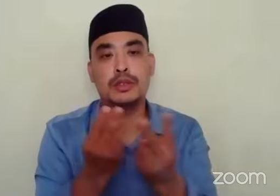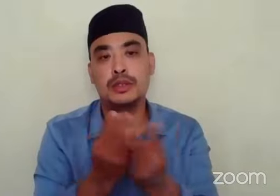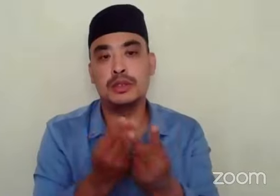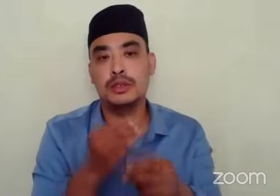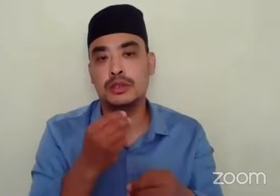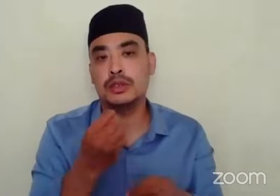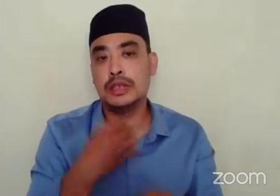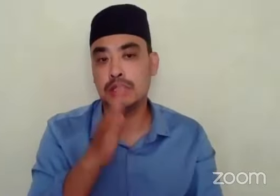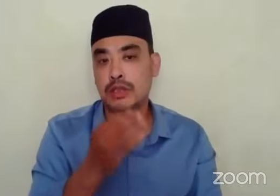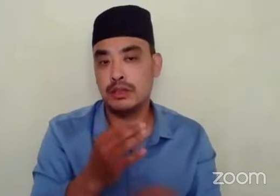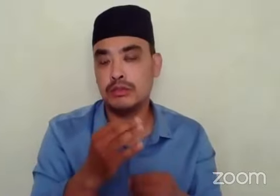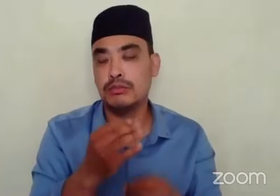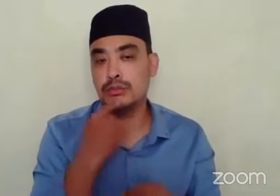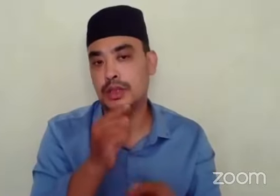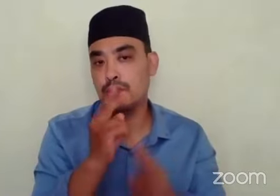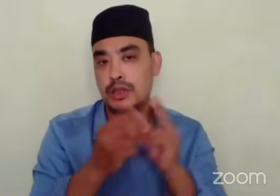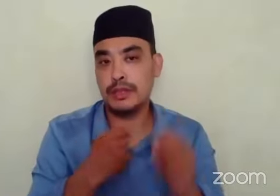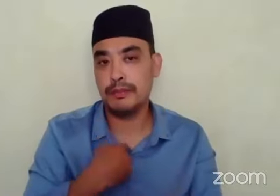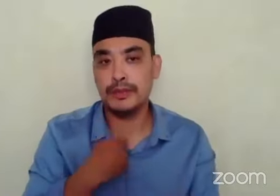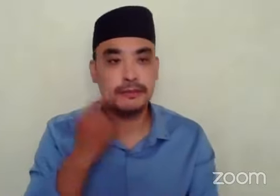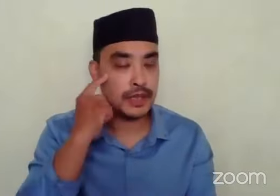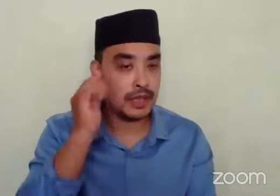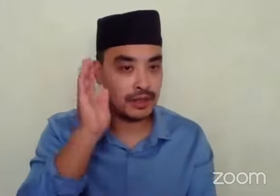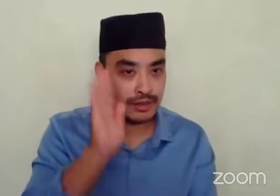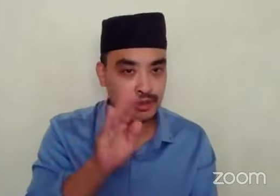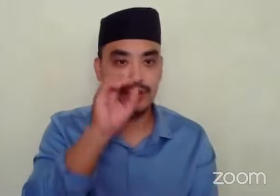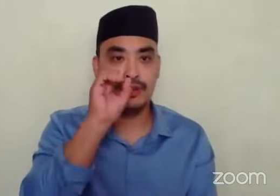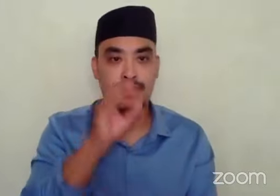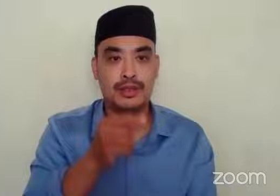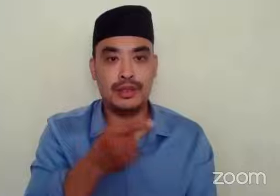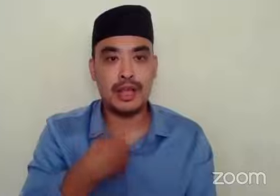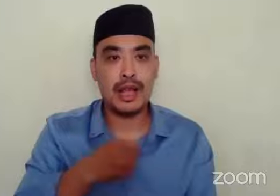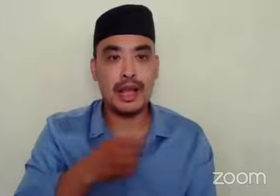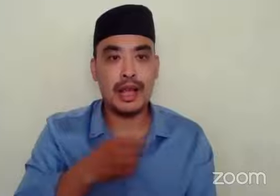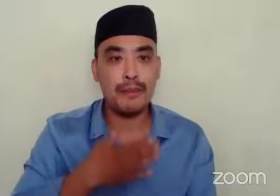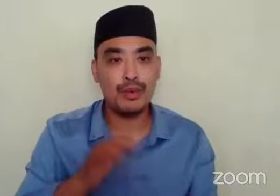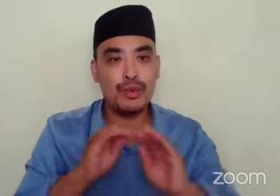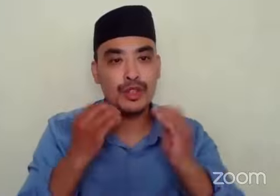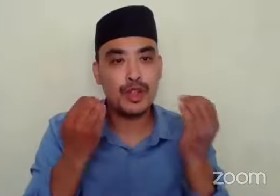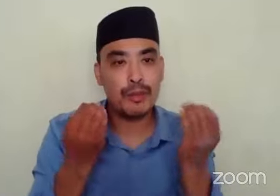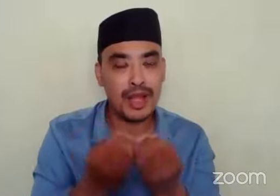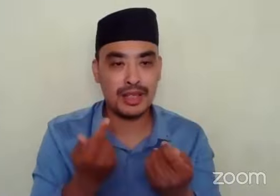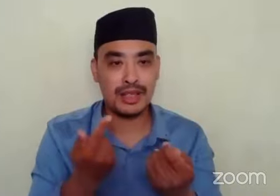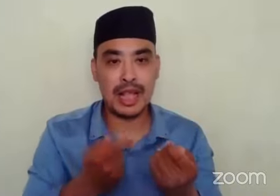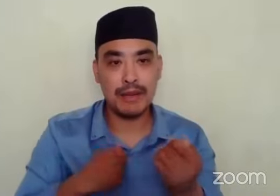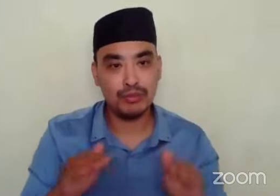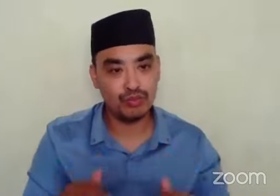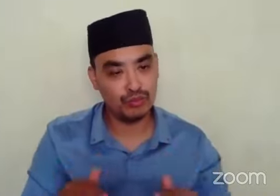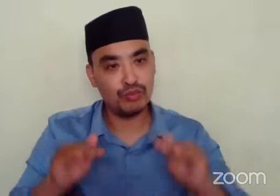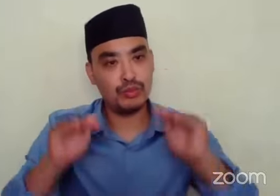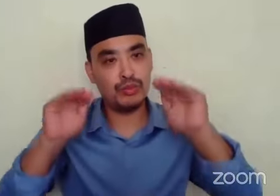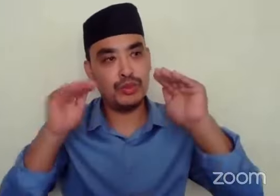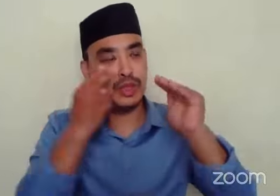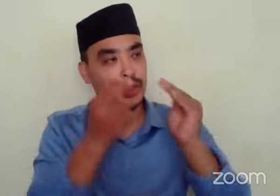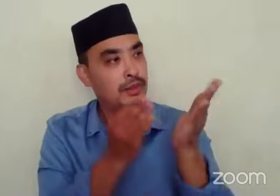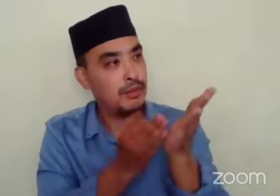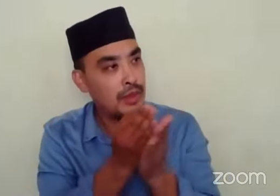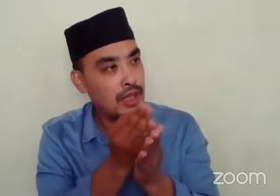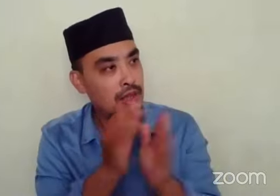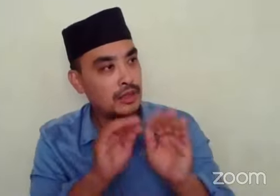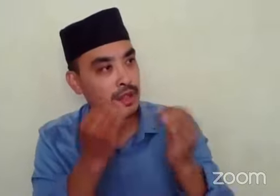दिन्छ भन्ने मलाई चाहिँ लाग्छ क्या। तर हामीले हाम्रो समाज, हामी हुर्किरहेको, हामीले अहिले व्यवहार गरिरहेको समाज